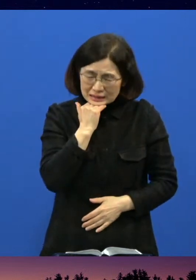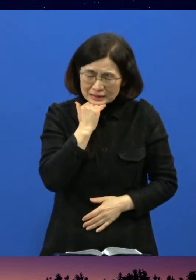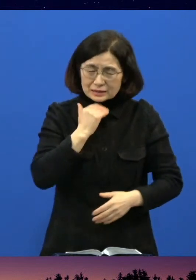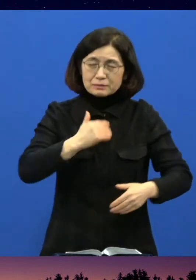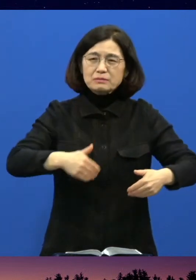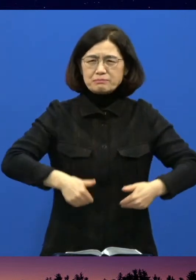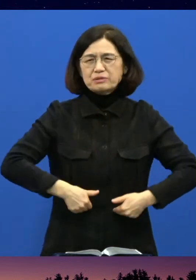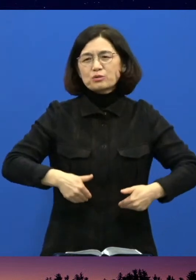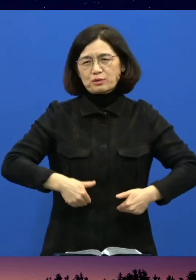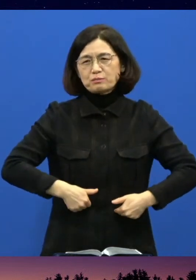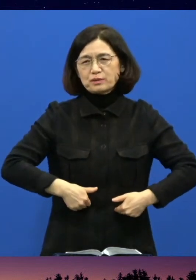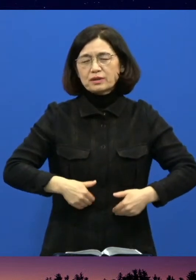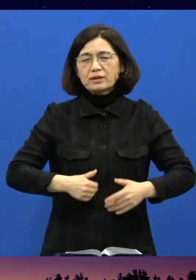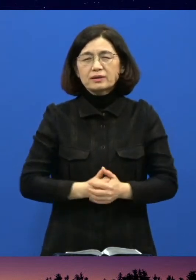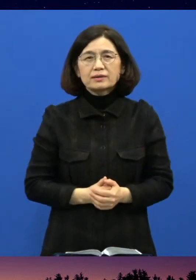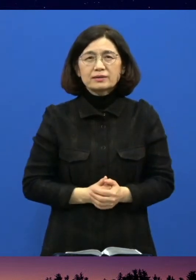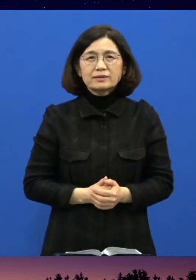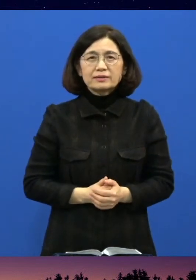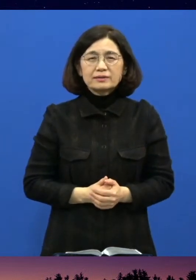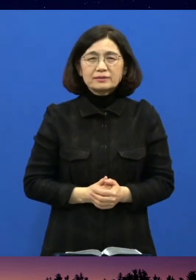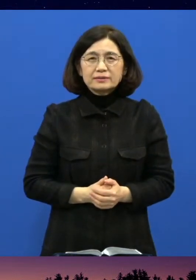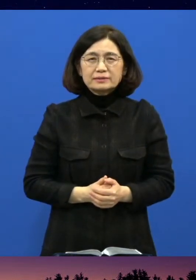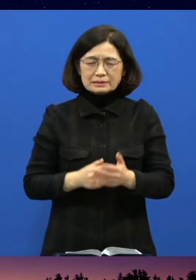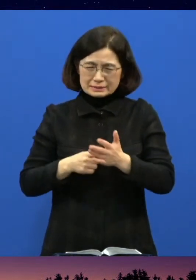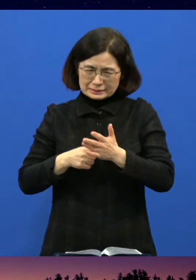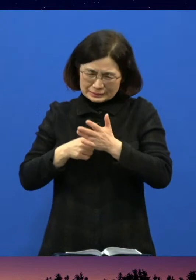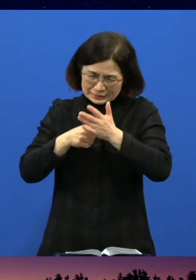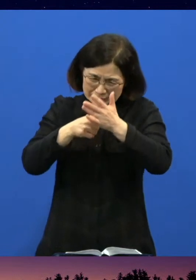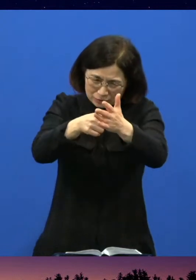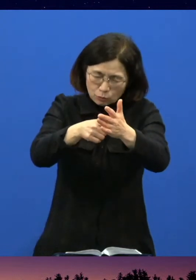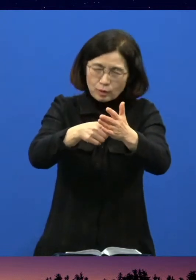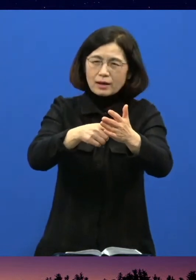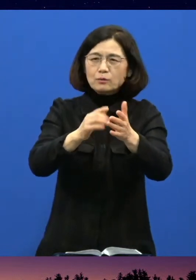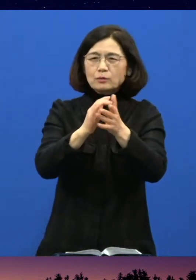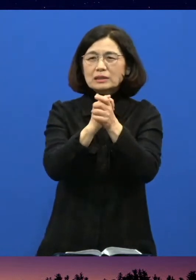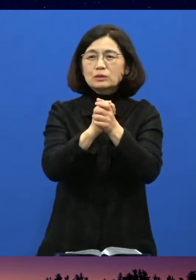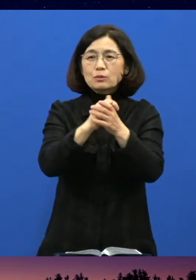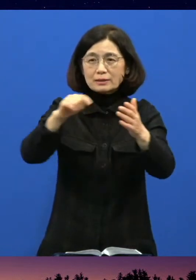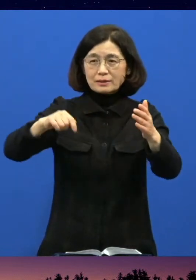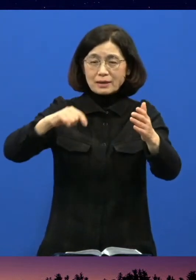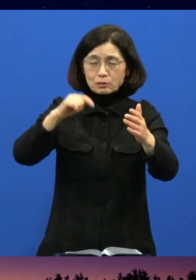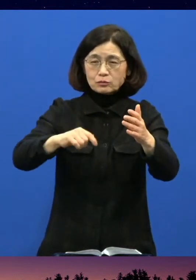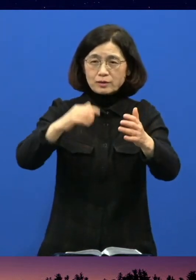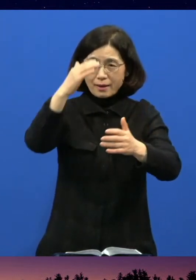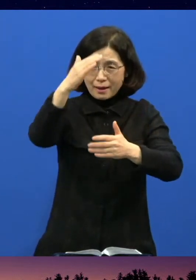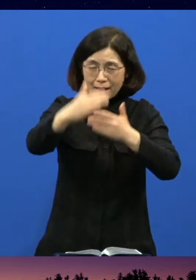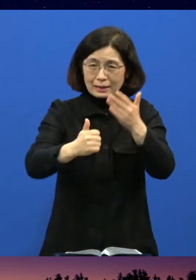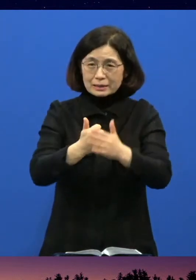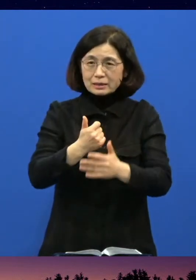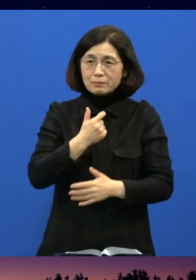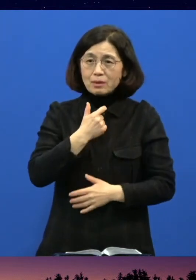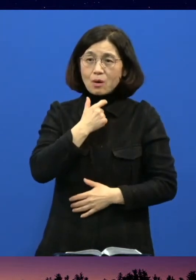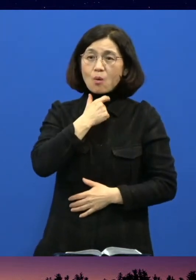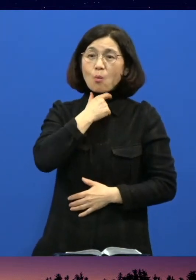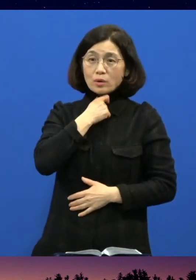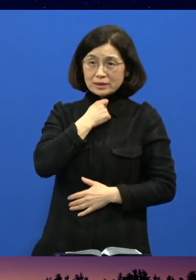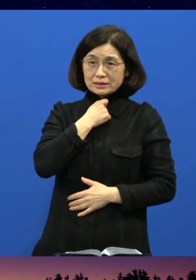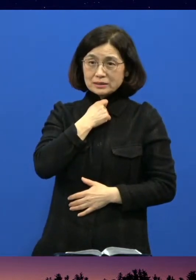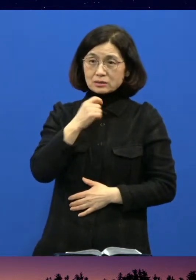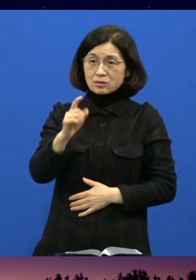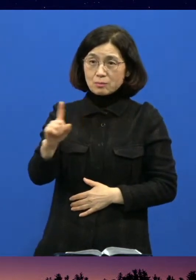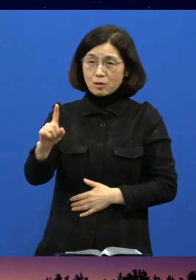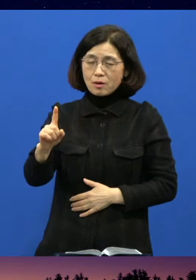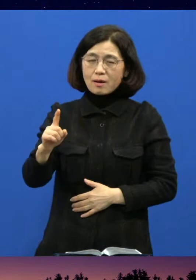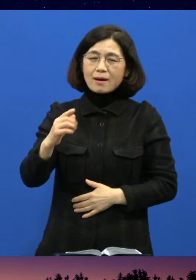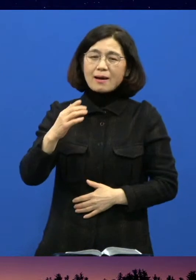돼요. 그 끈질김 가운데서 하나님의 원하시는 것은 우리와 하나님과의 관계가 깊어지기를 원하신다는